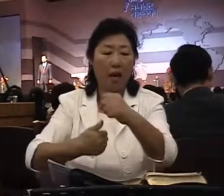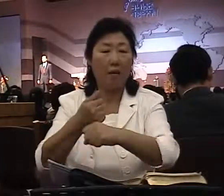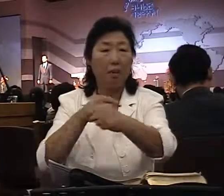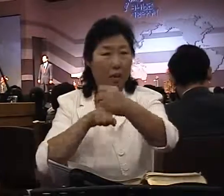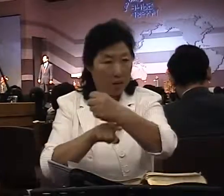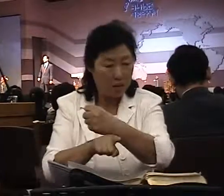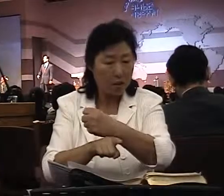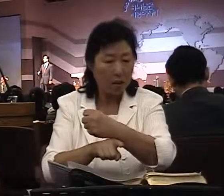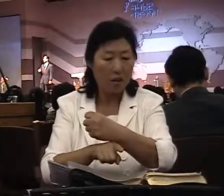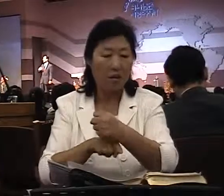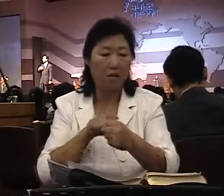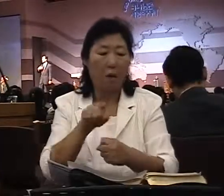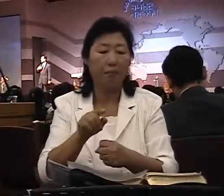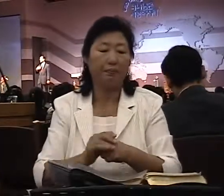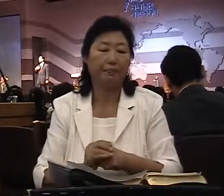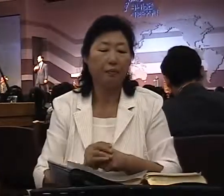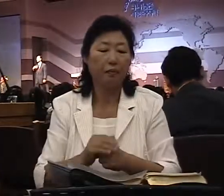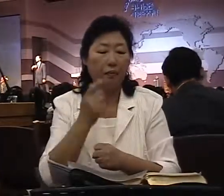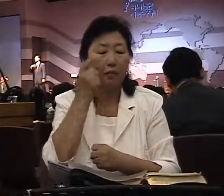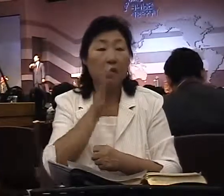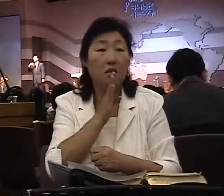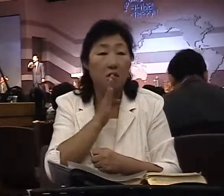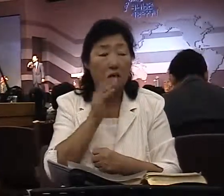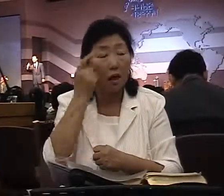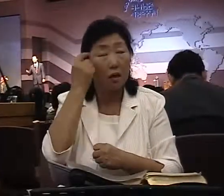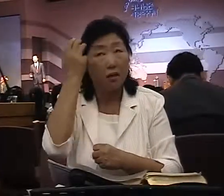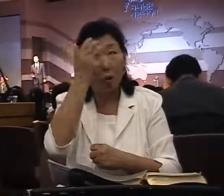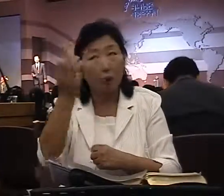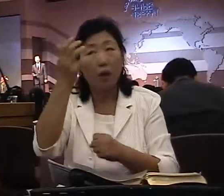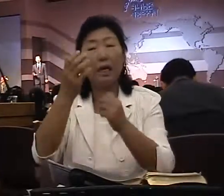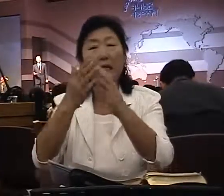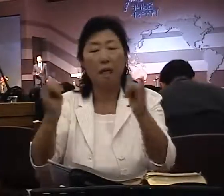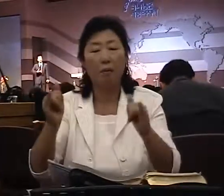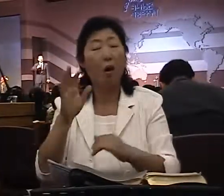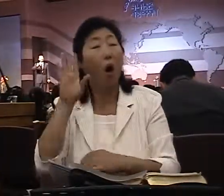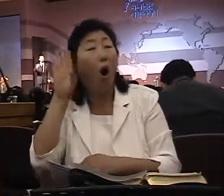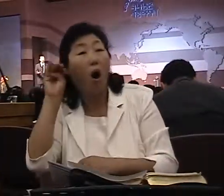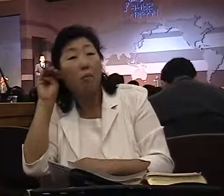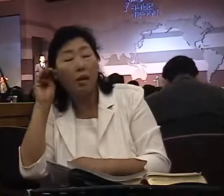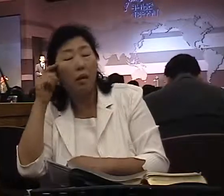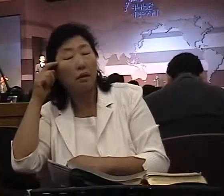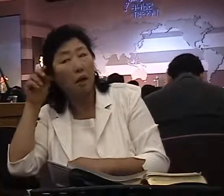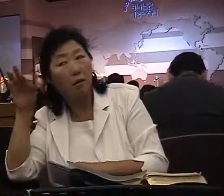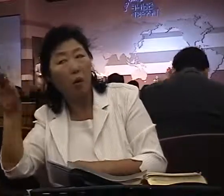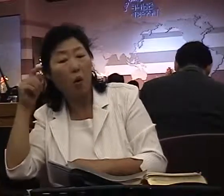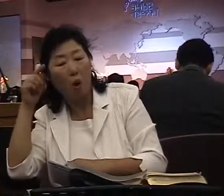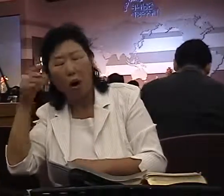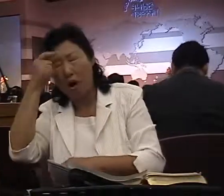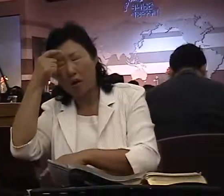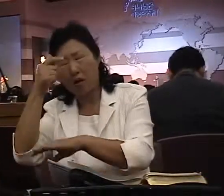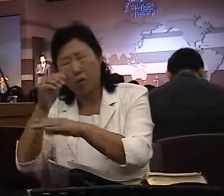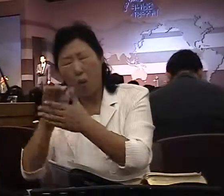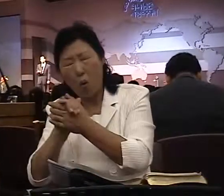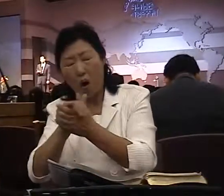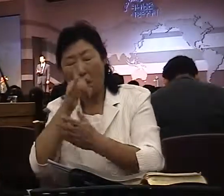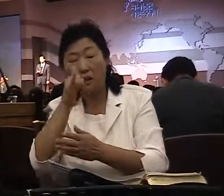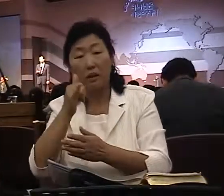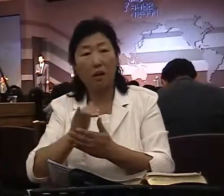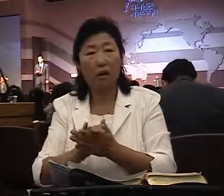우리가 과연 성령의 사람으로 살기를 얼마나 사모하는가, 얼마나 기도하고 있는가, 여기에 차이가 있는 것입니다.